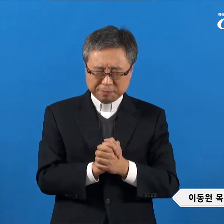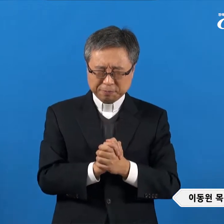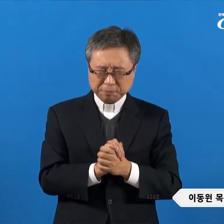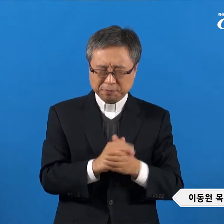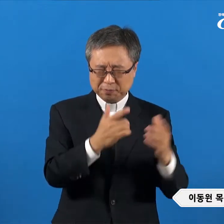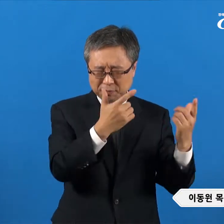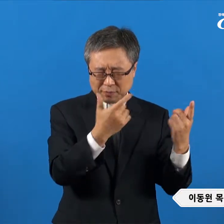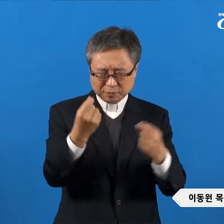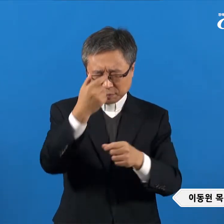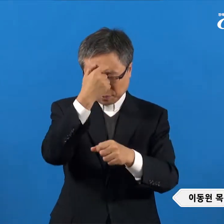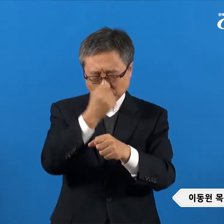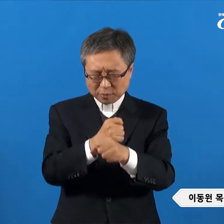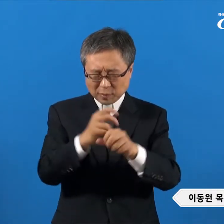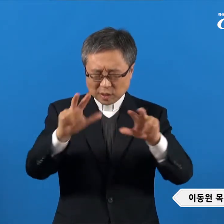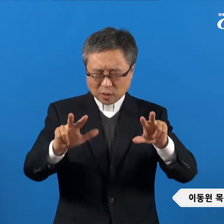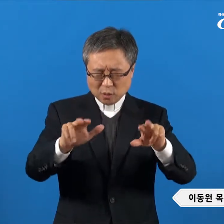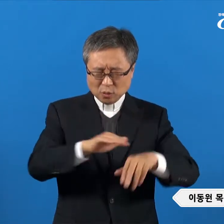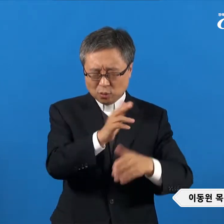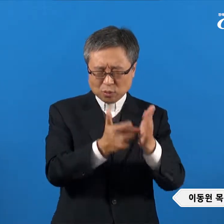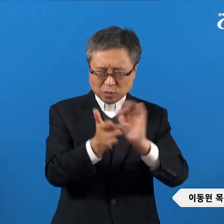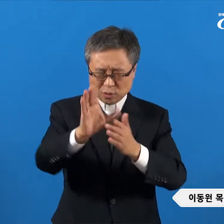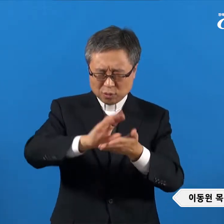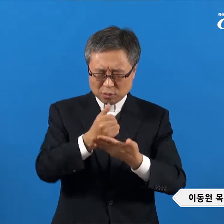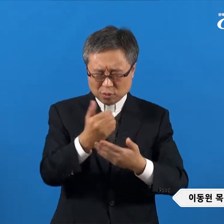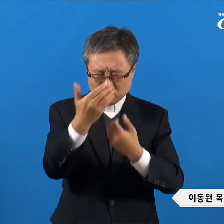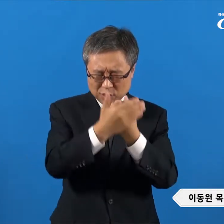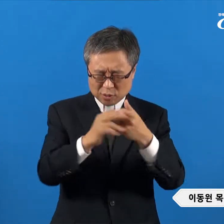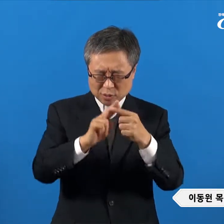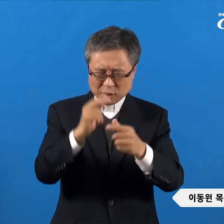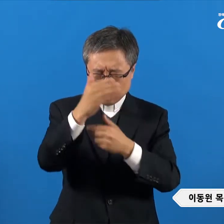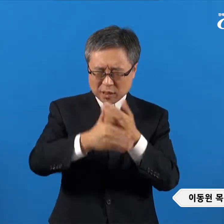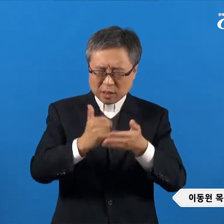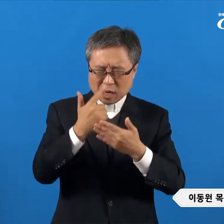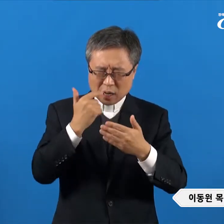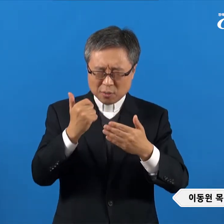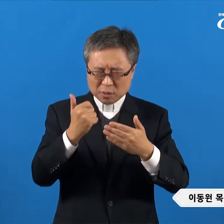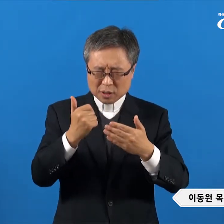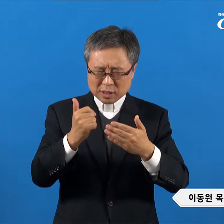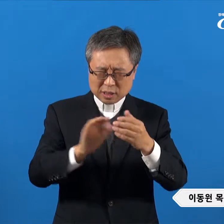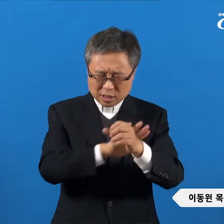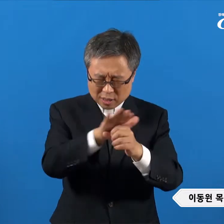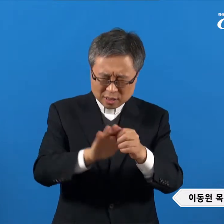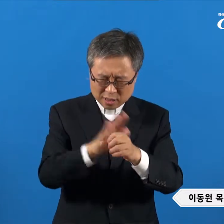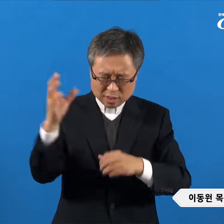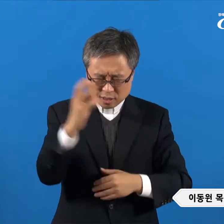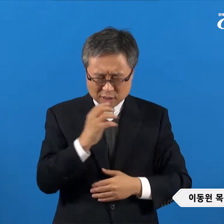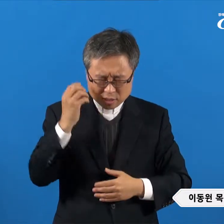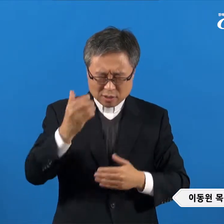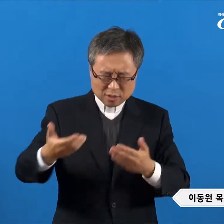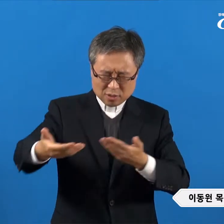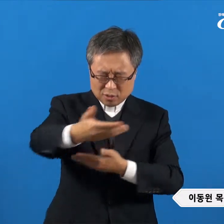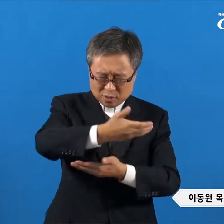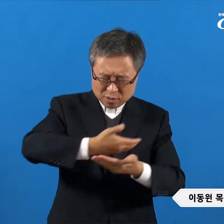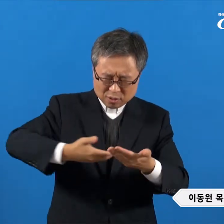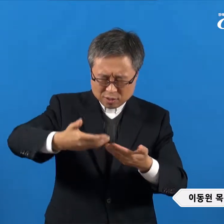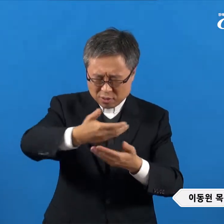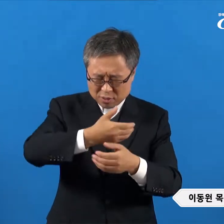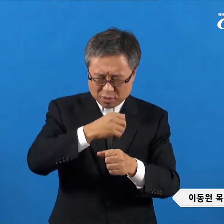같이 기도하시겠습니다. 이제는 우리 주 예수 그리스도의 은혜와 하나님 아버지의 사랑과 성령의 교통케 하심이